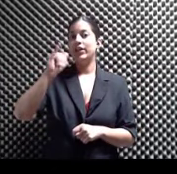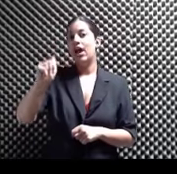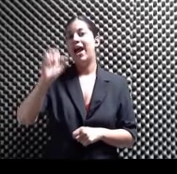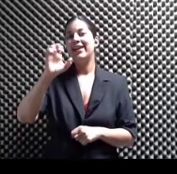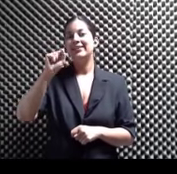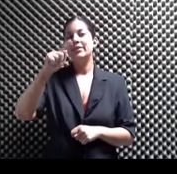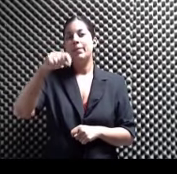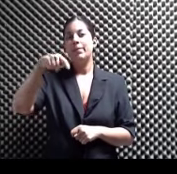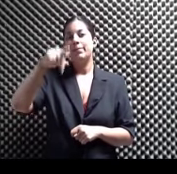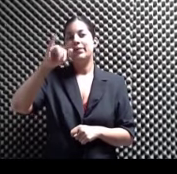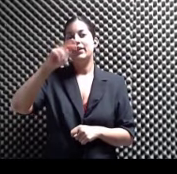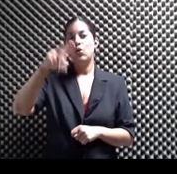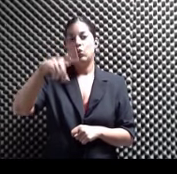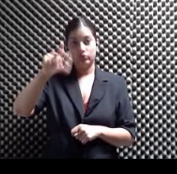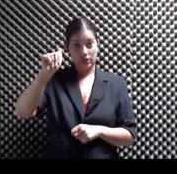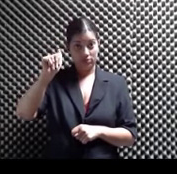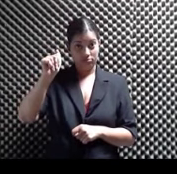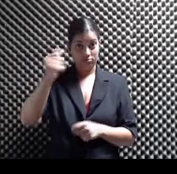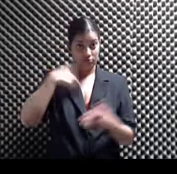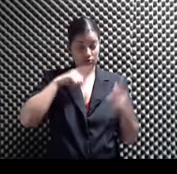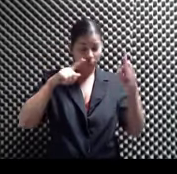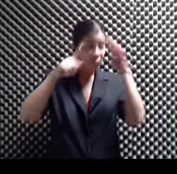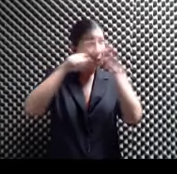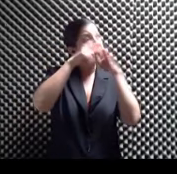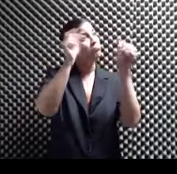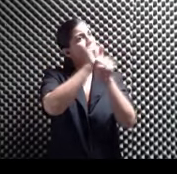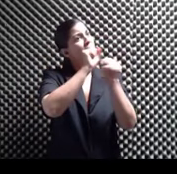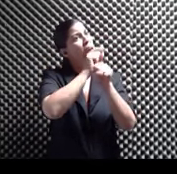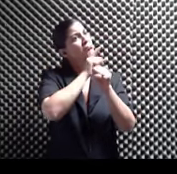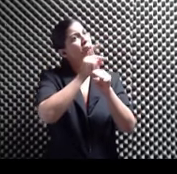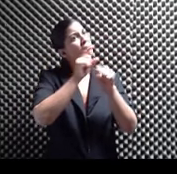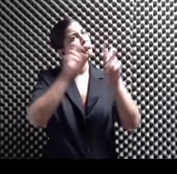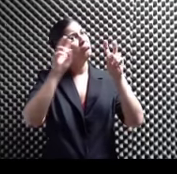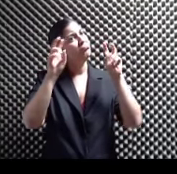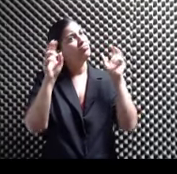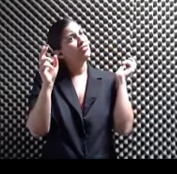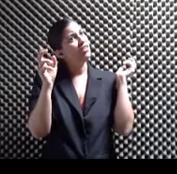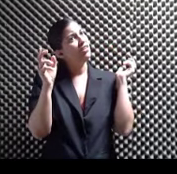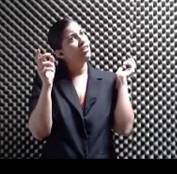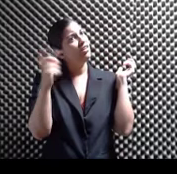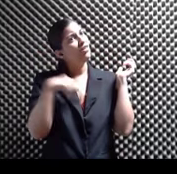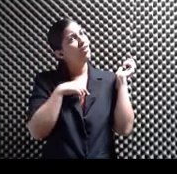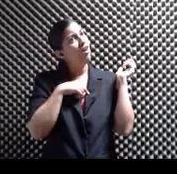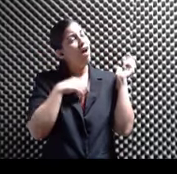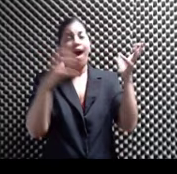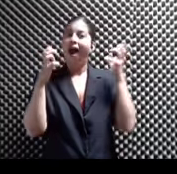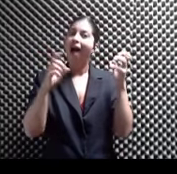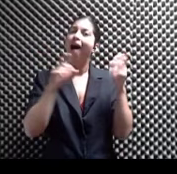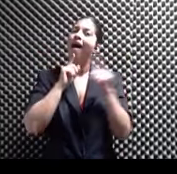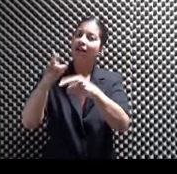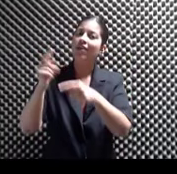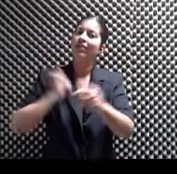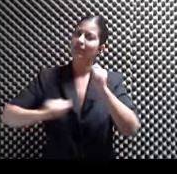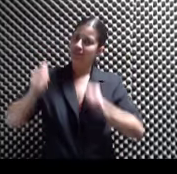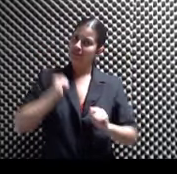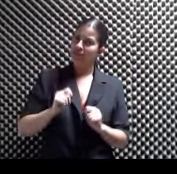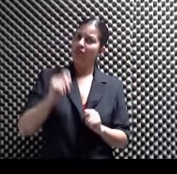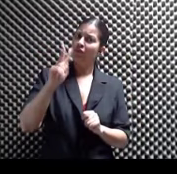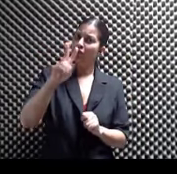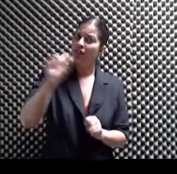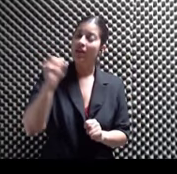desde que se nos ocurrió en la mente trabajar la pieza, dijimos, vamos para allá. Vamos para el Victoria Espinosa porque tiene